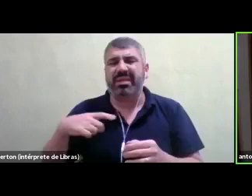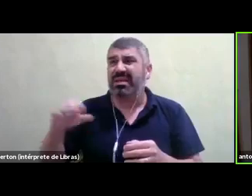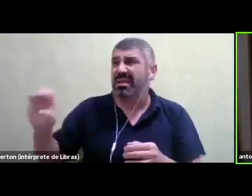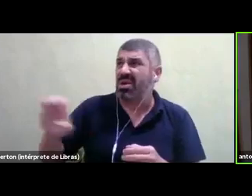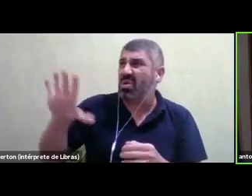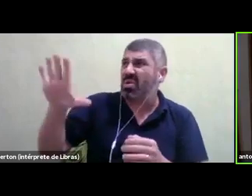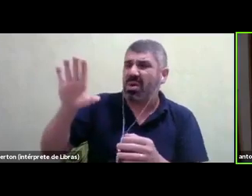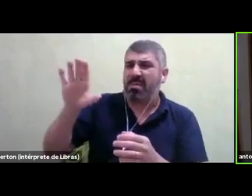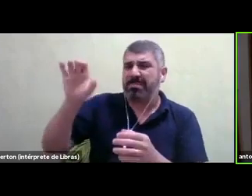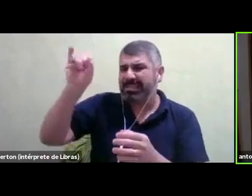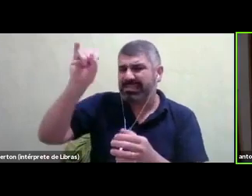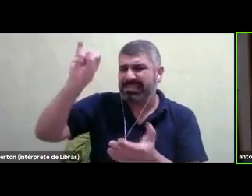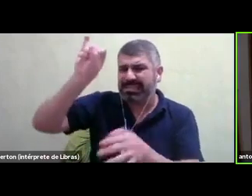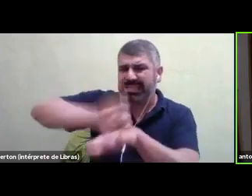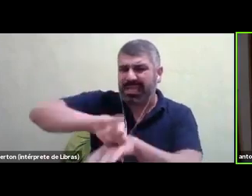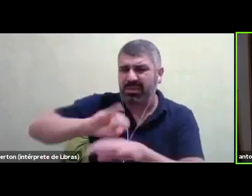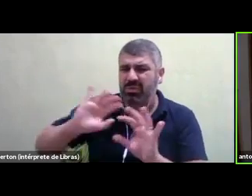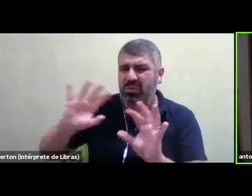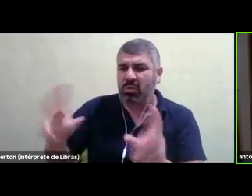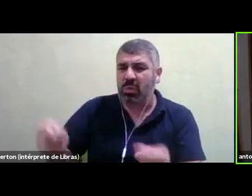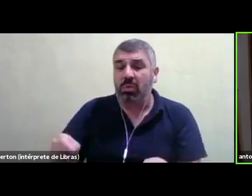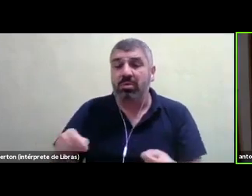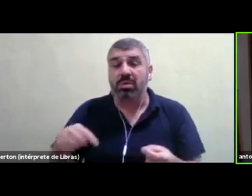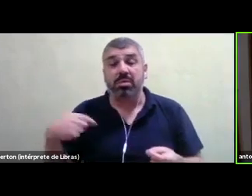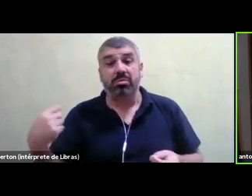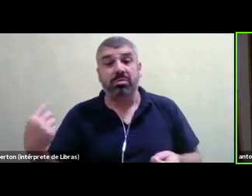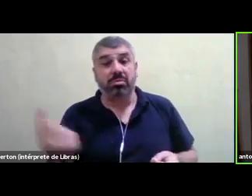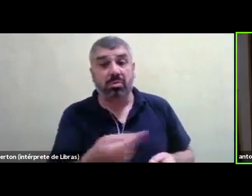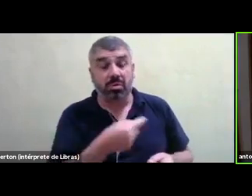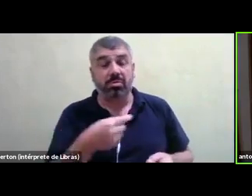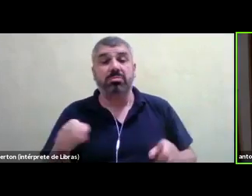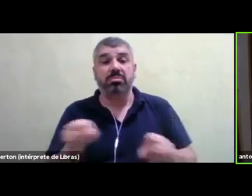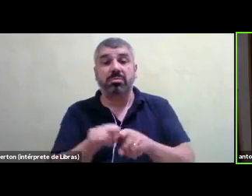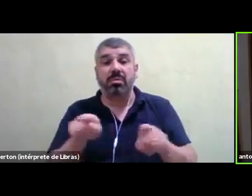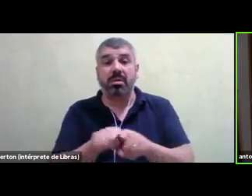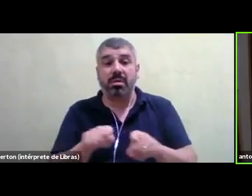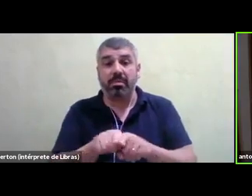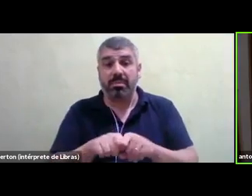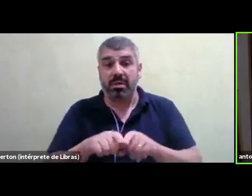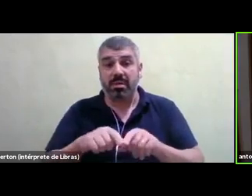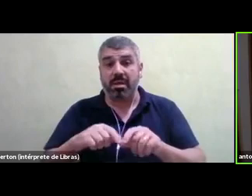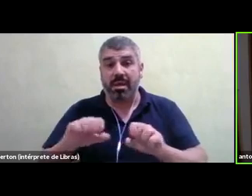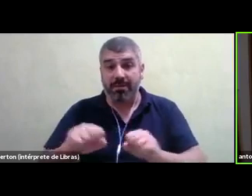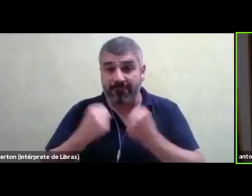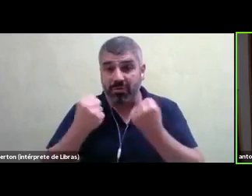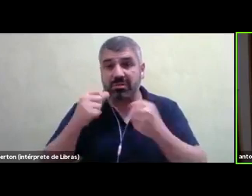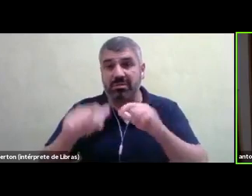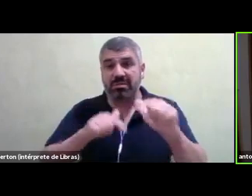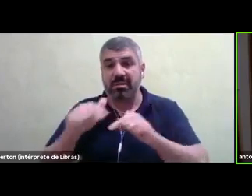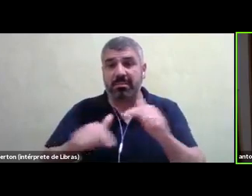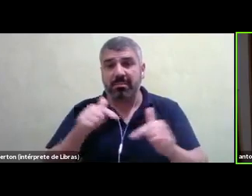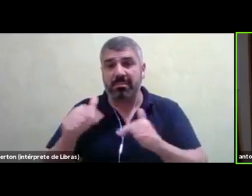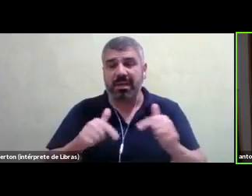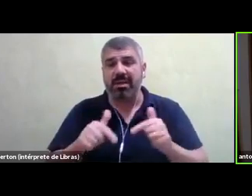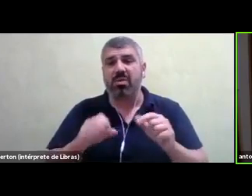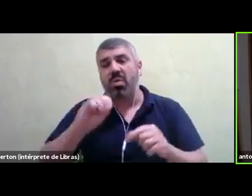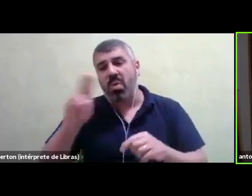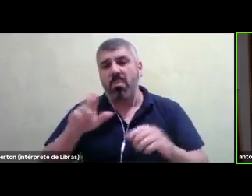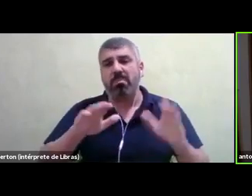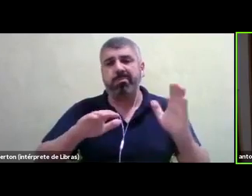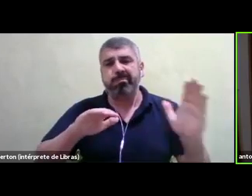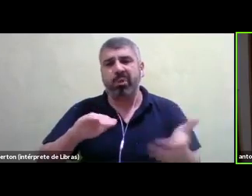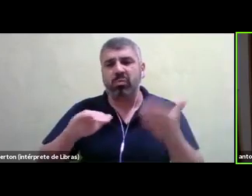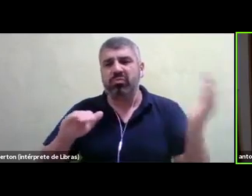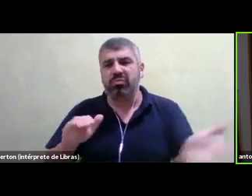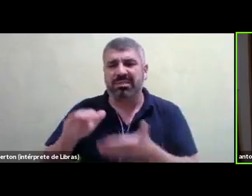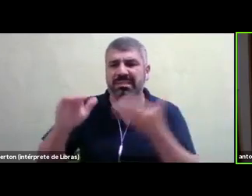colonializar, né, os nossos meios de produção e as nossas forças de trabalho, a gente sofreu um processo aí